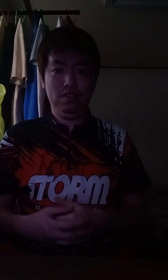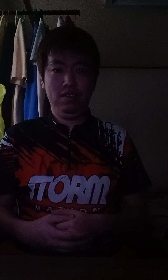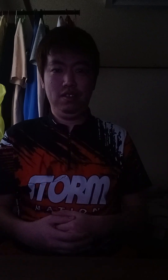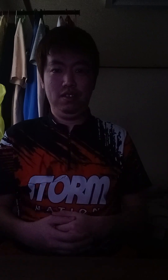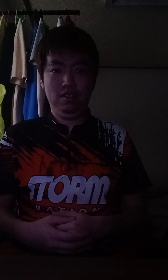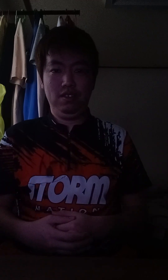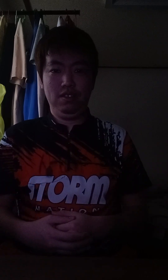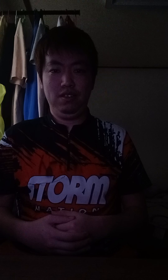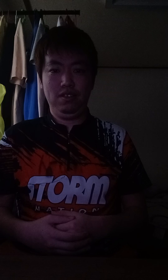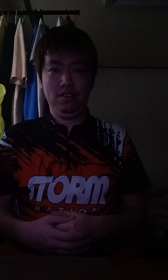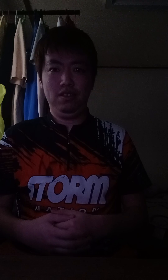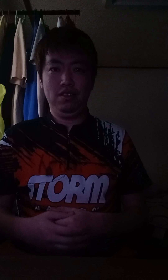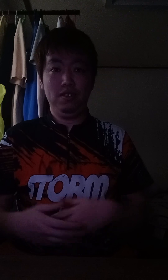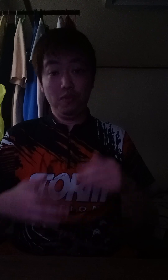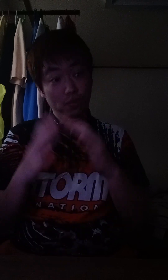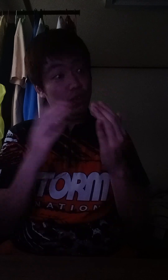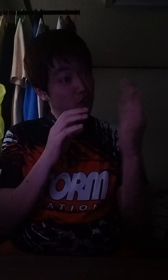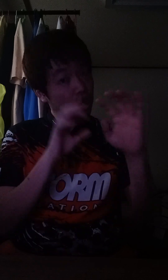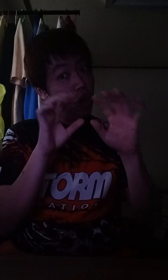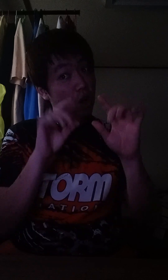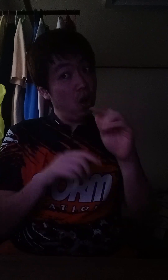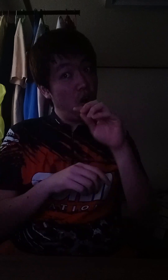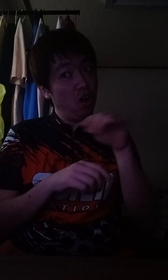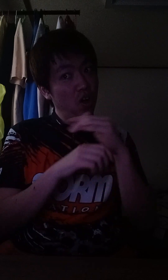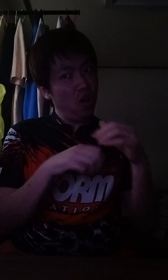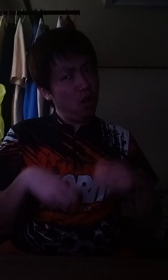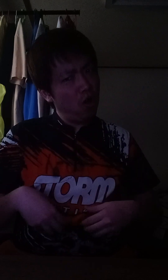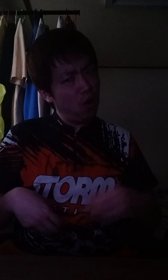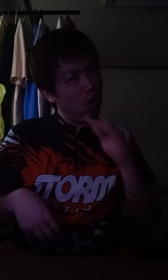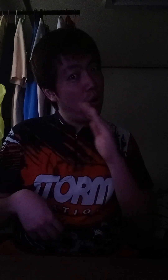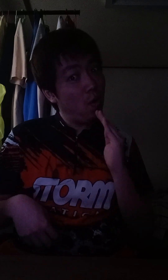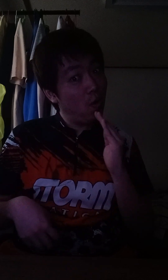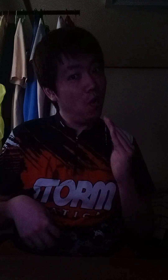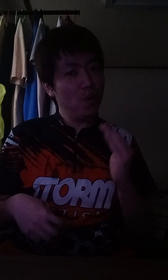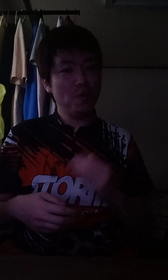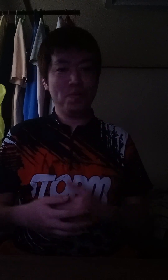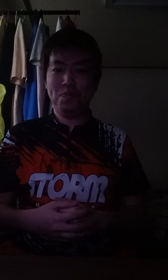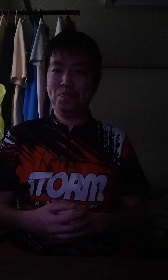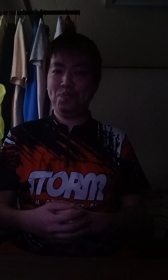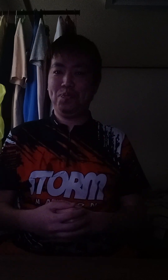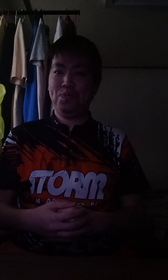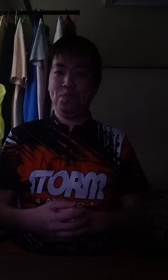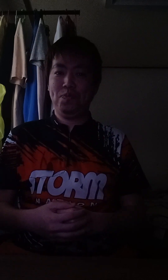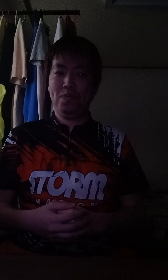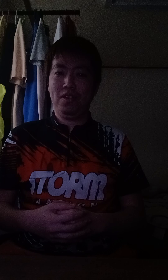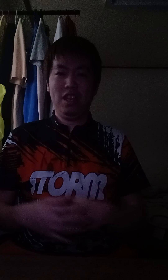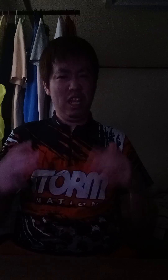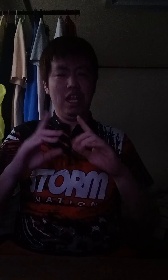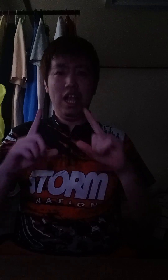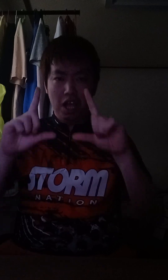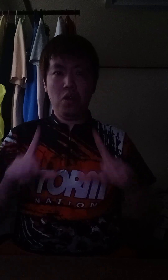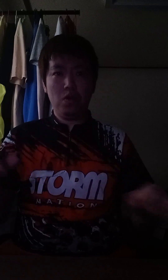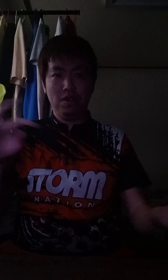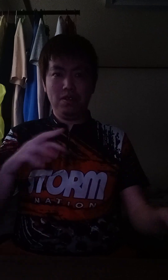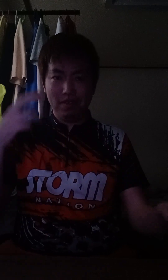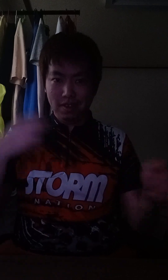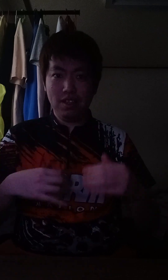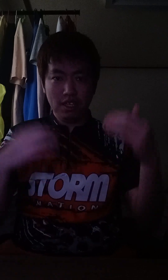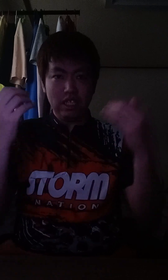네. 빠르긴데 아니야, 있는데? 새 학기를 맞이하고 한껏 들떠있는